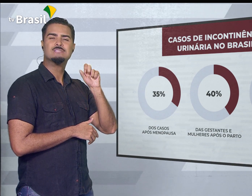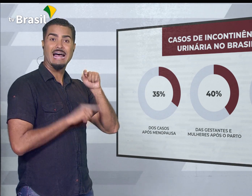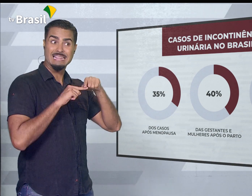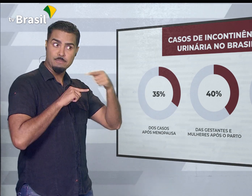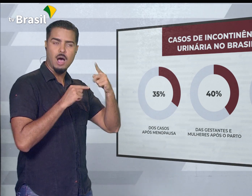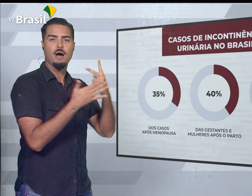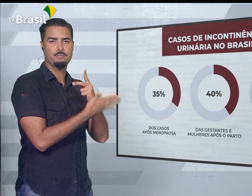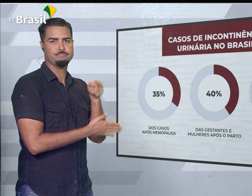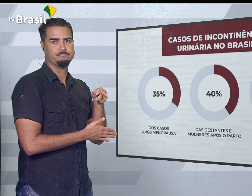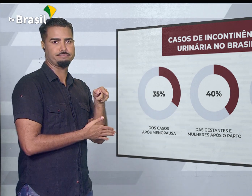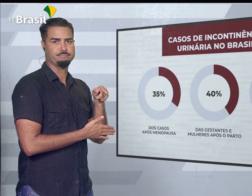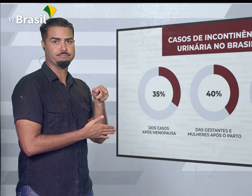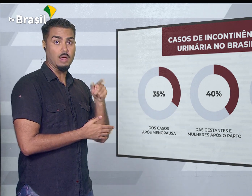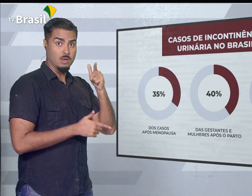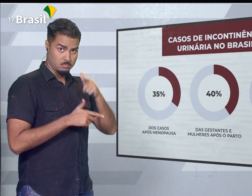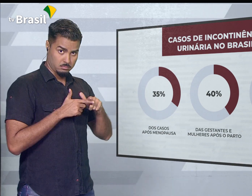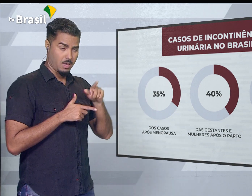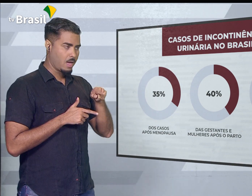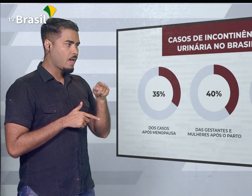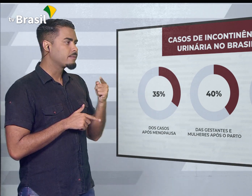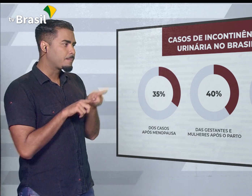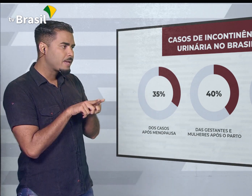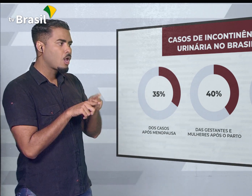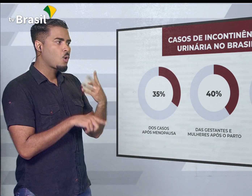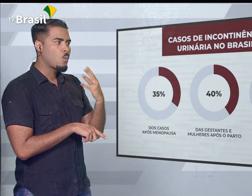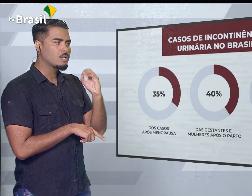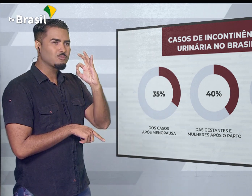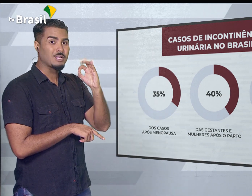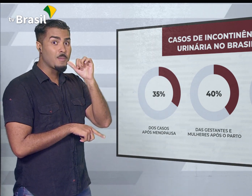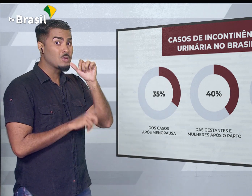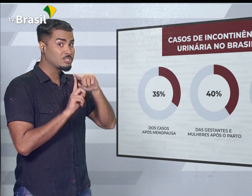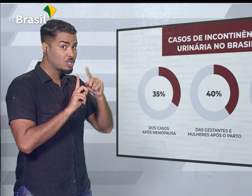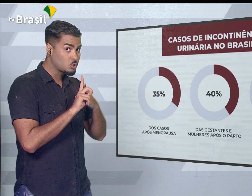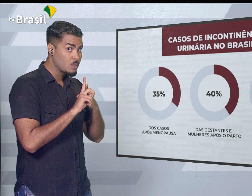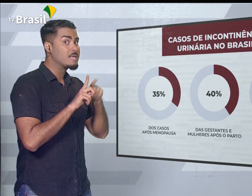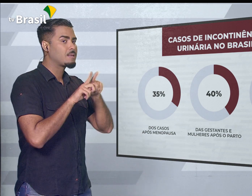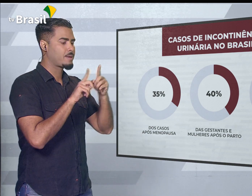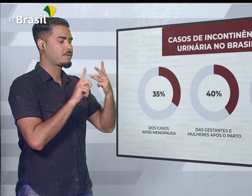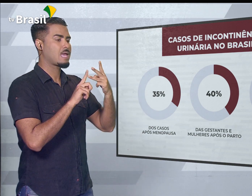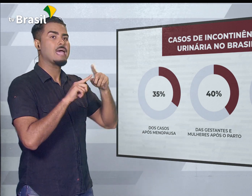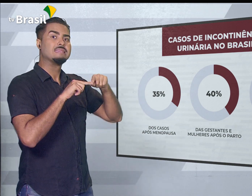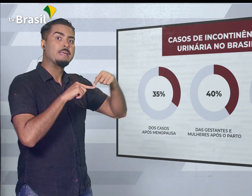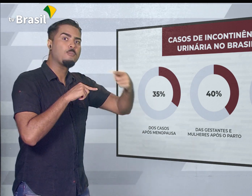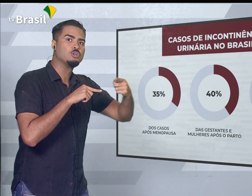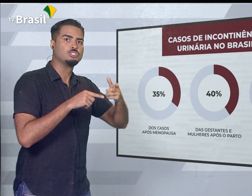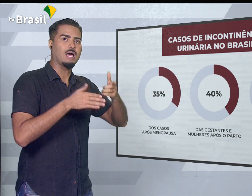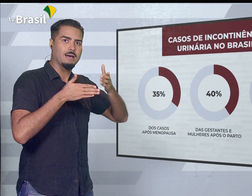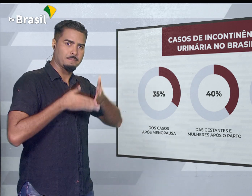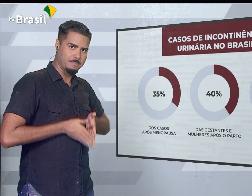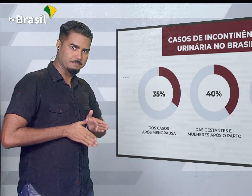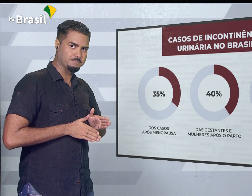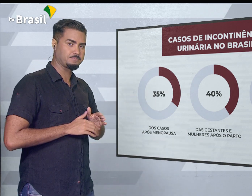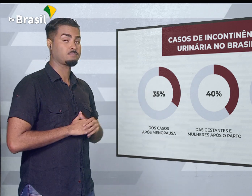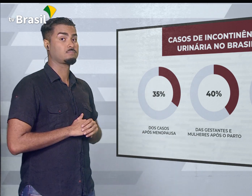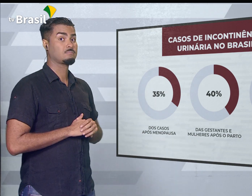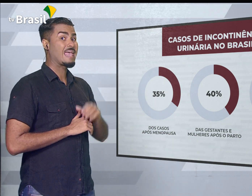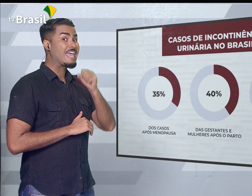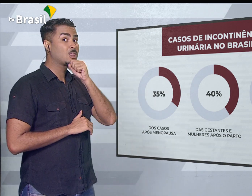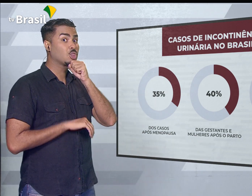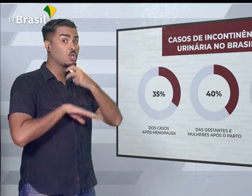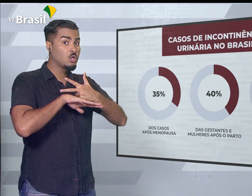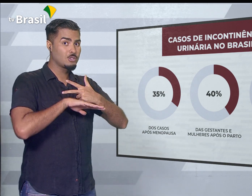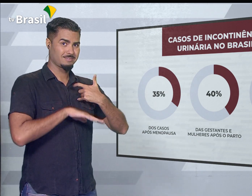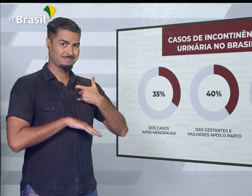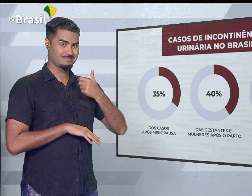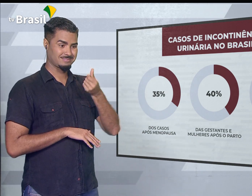distúrbio atinge 40% das gestantes e logo após o parto. Nos idosos acima de 65 anos,